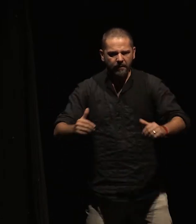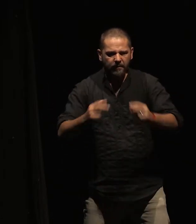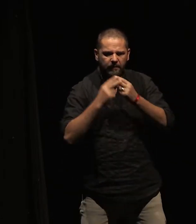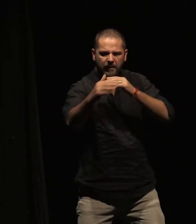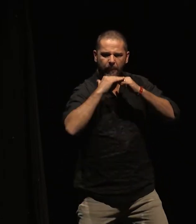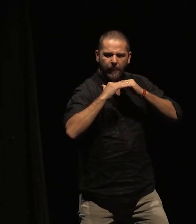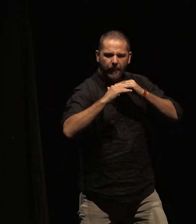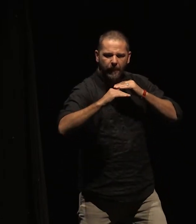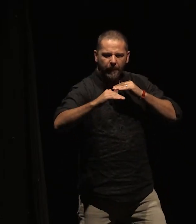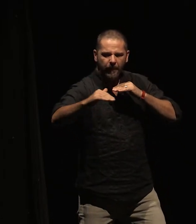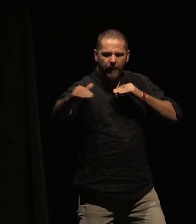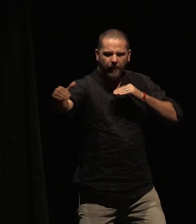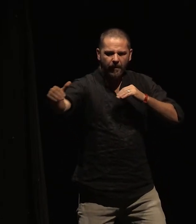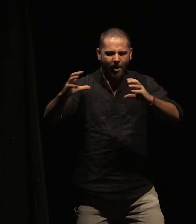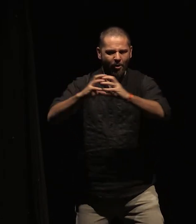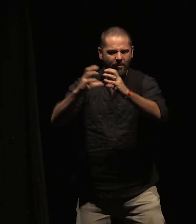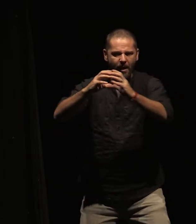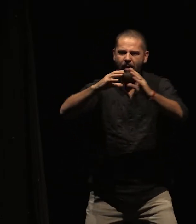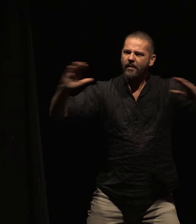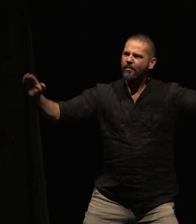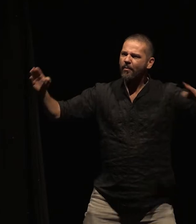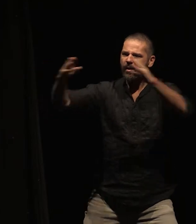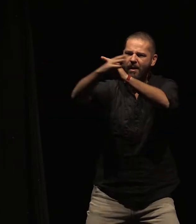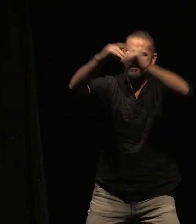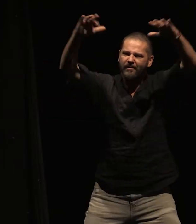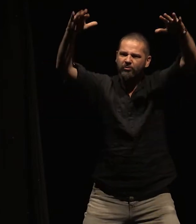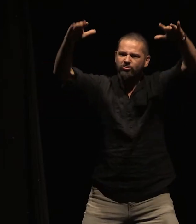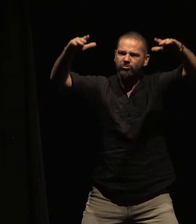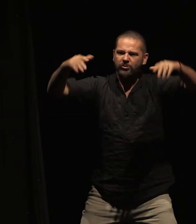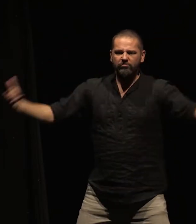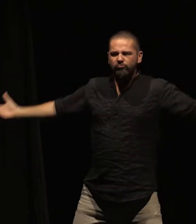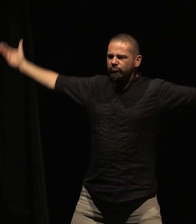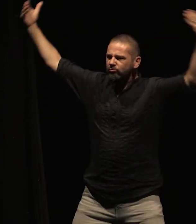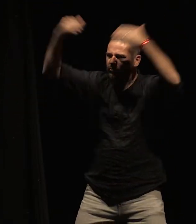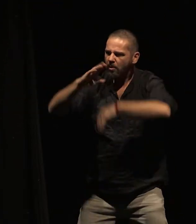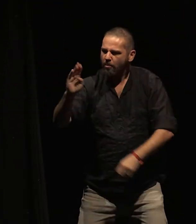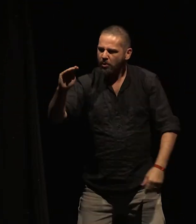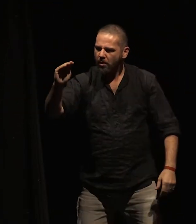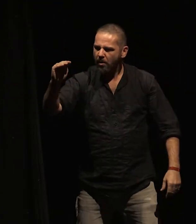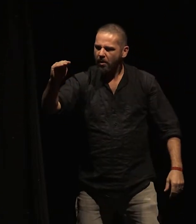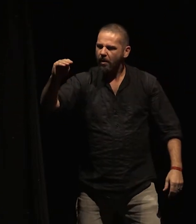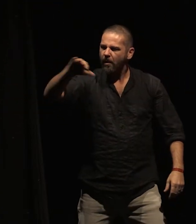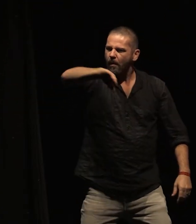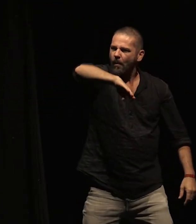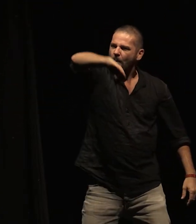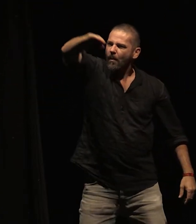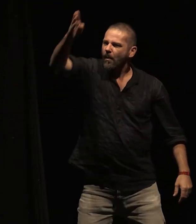La Sierra Nevada, couverte de la brume bleue de la nuit, avec à proximité d'elle la forêt de Bublé